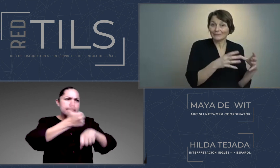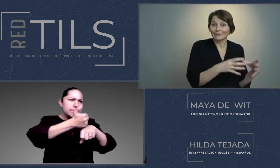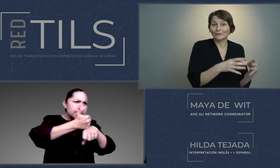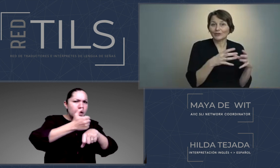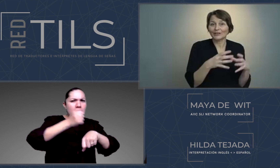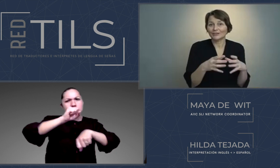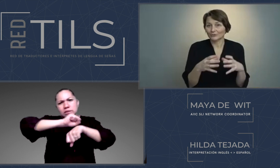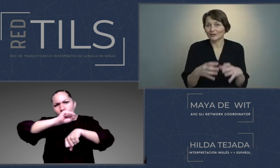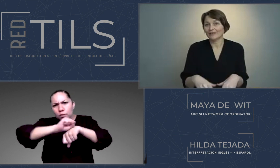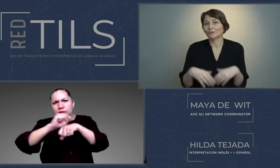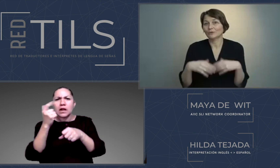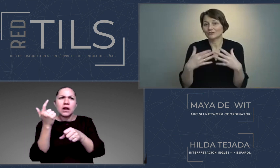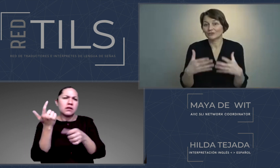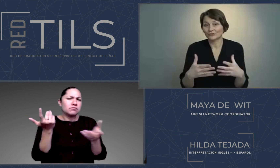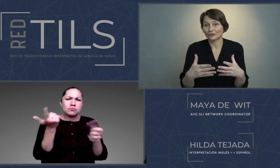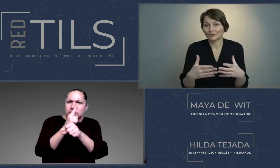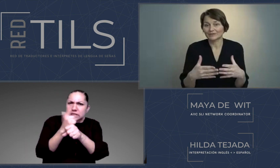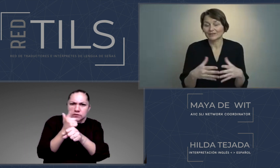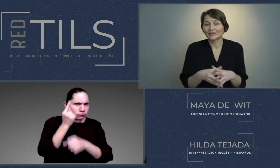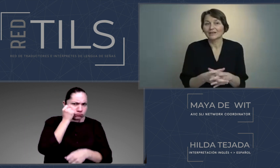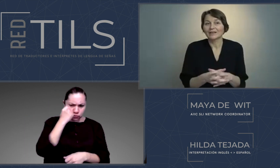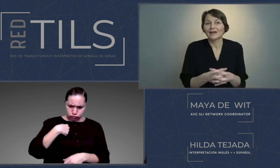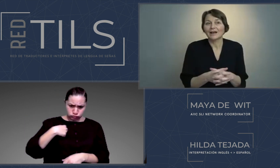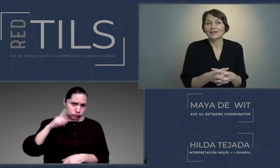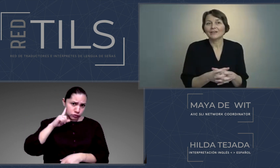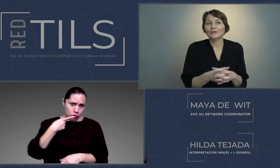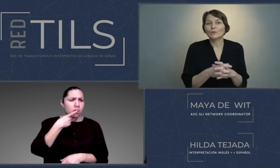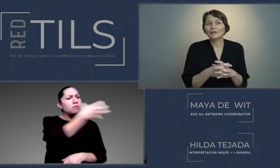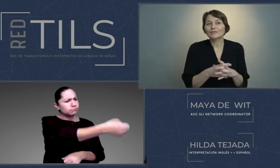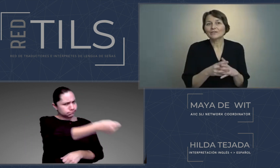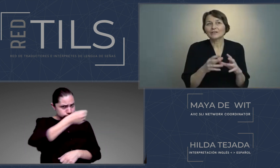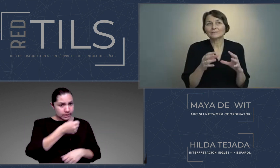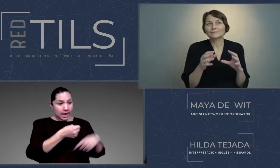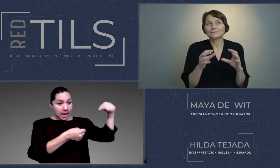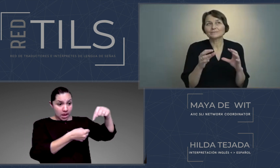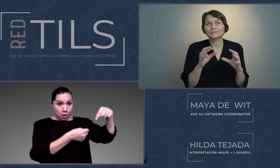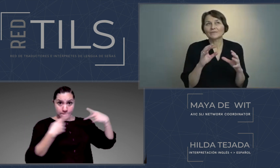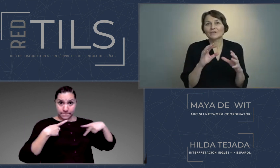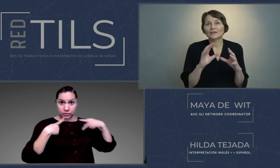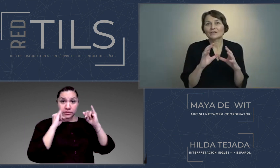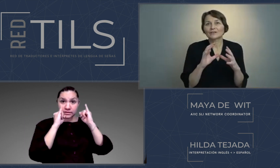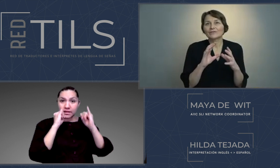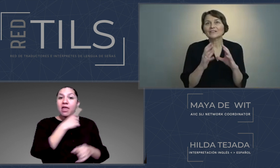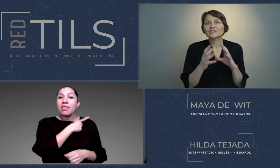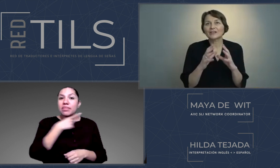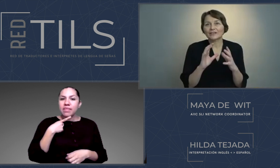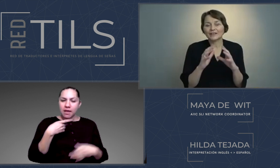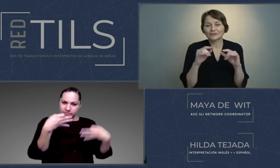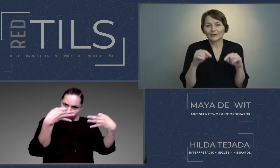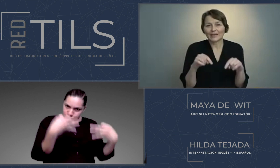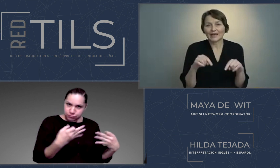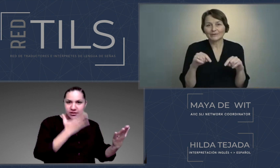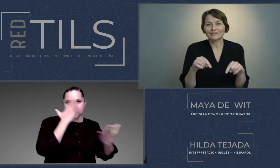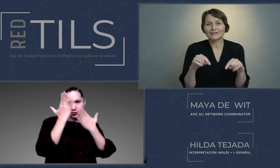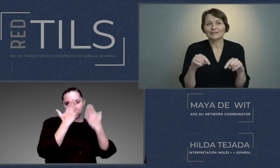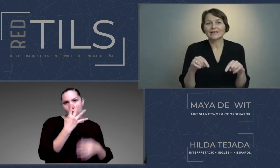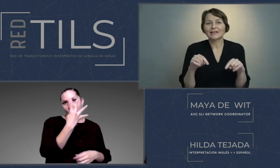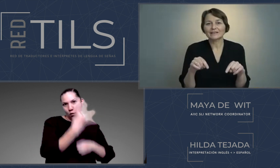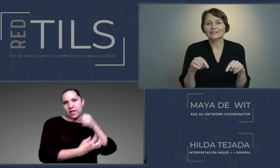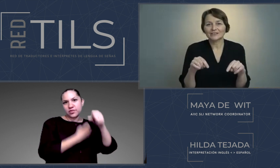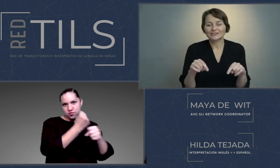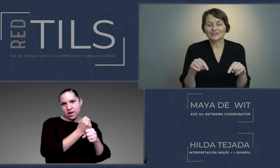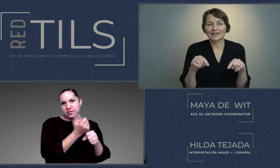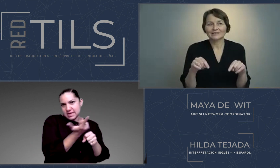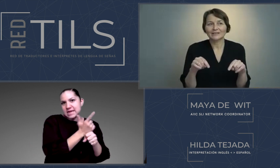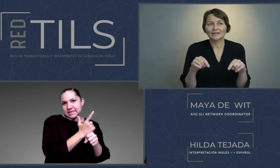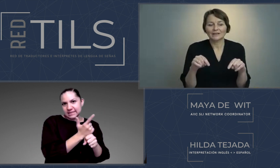en interpretación de lengua de señas, que ha hecho una licenciatura de 4 años para poder interpretar. Y creo que